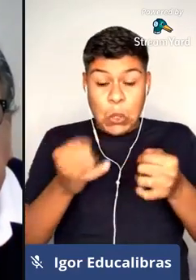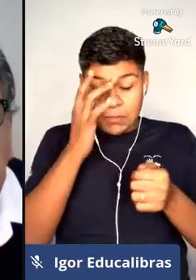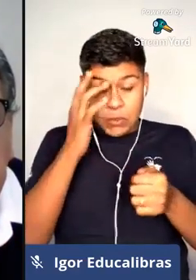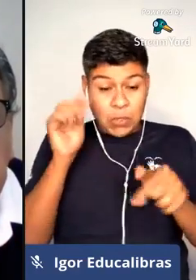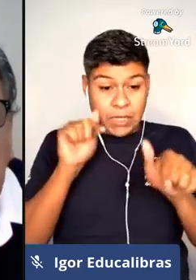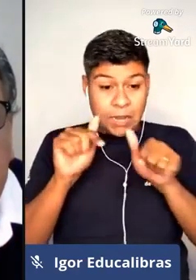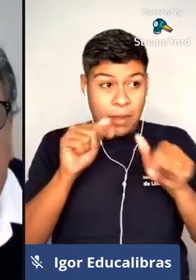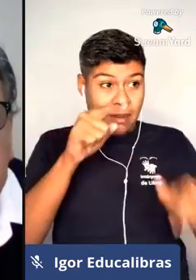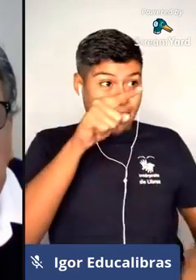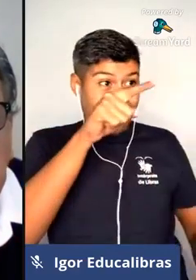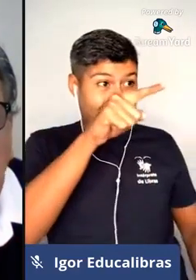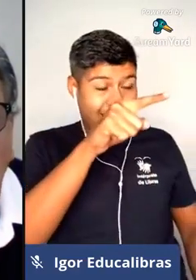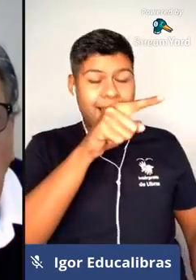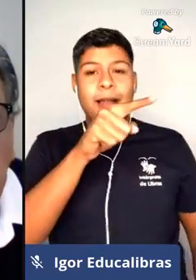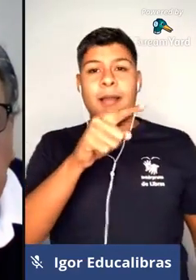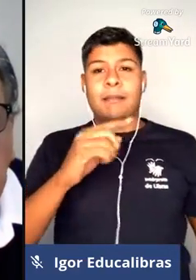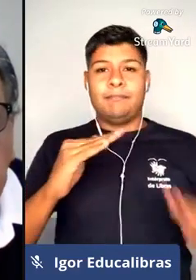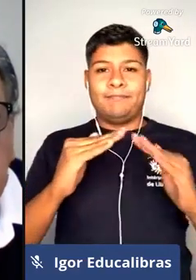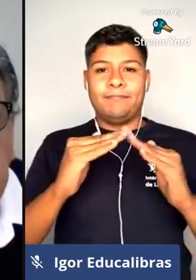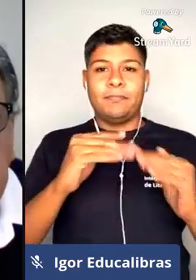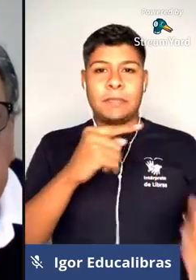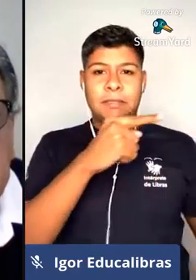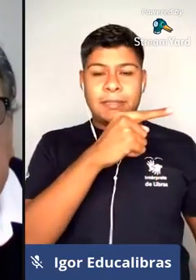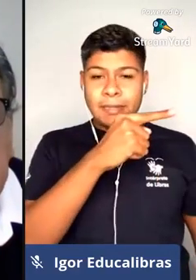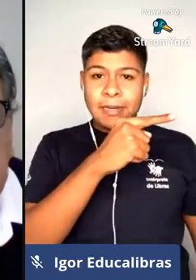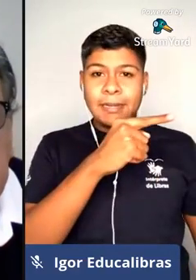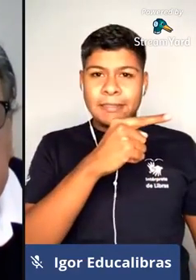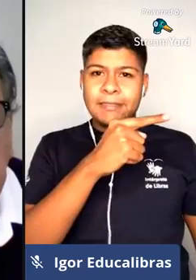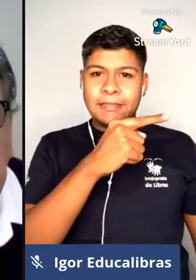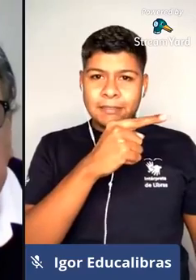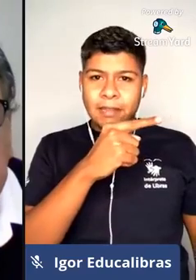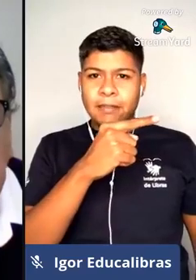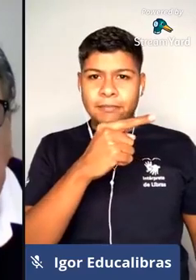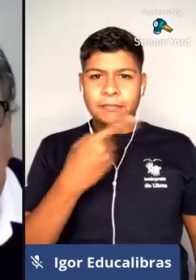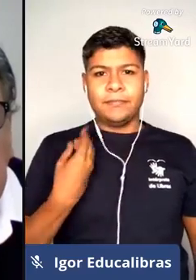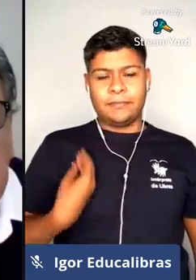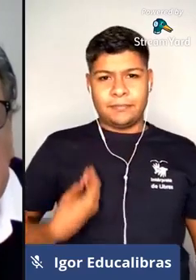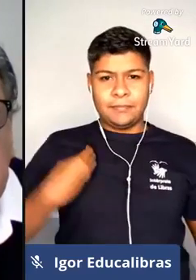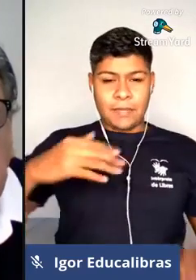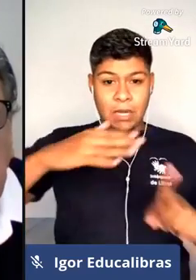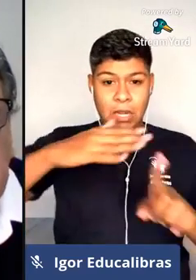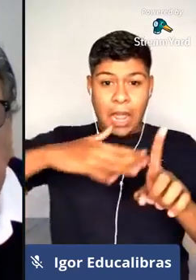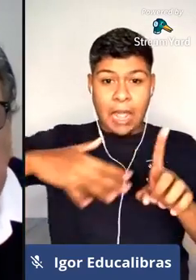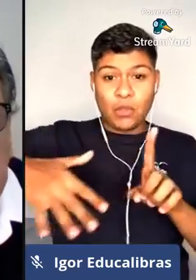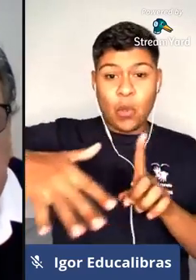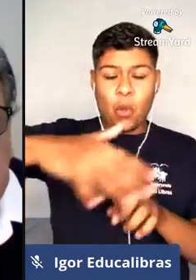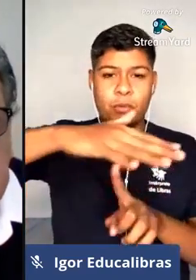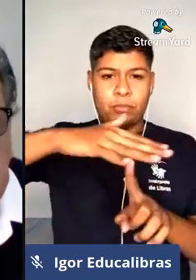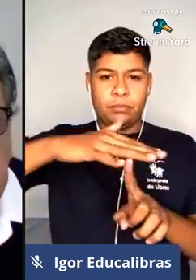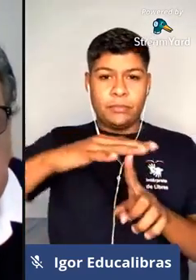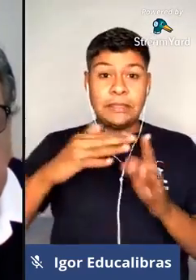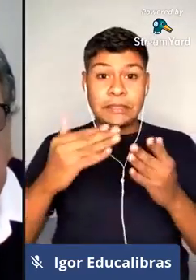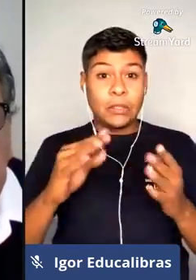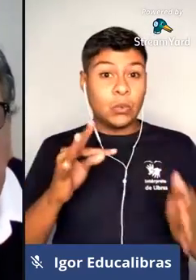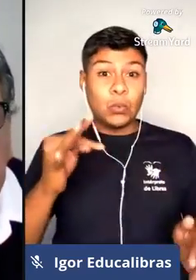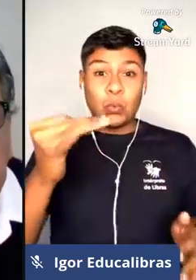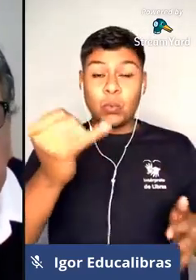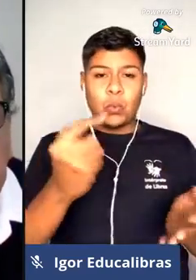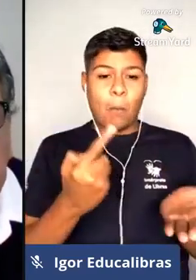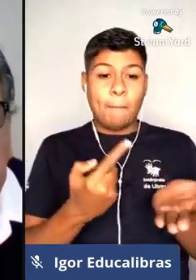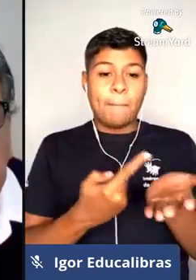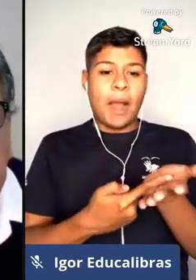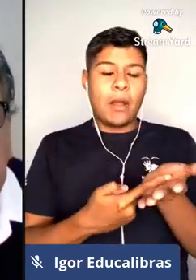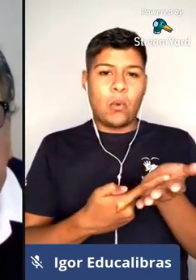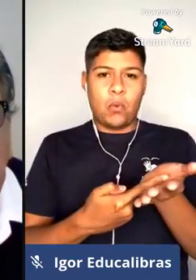no frigorífico moravam ou em Forquilinha ou nos arredores. Então, isso tudo foi muito marcante. A